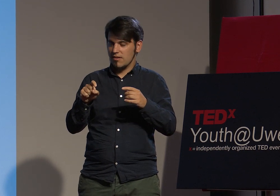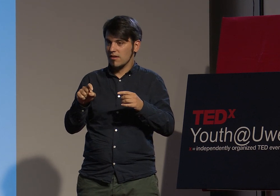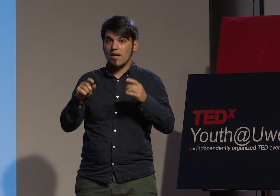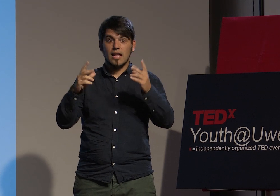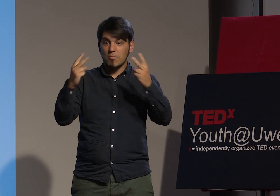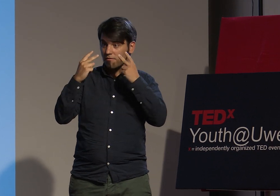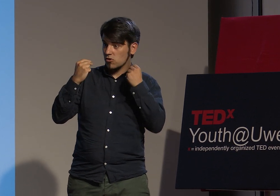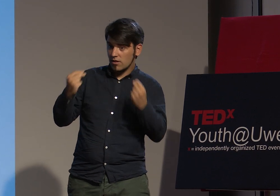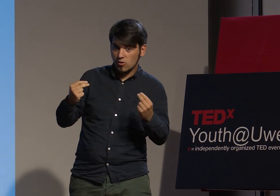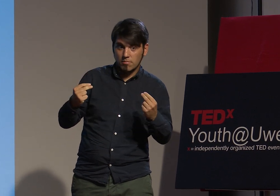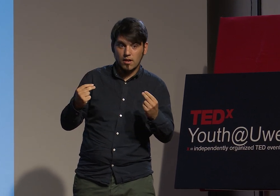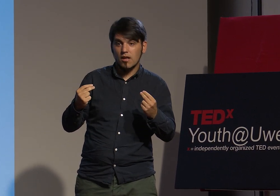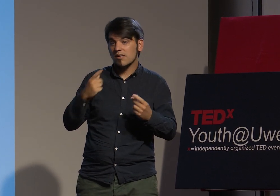въпрос. Виждате ли ме ясно?